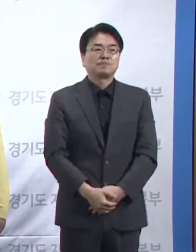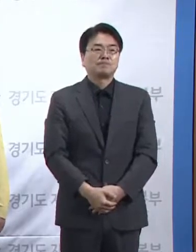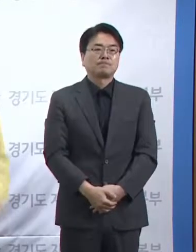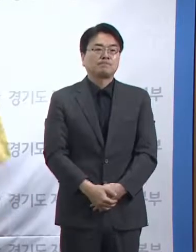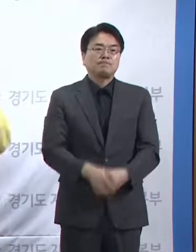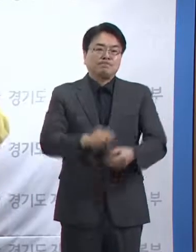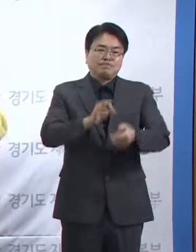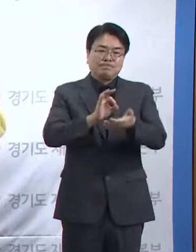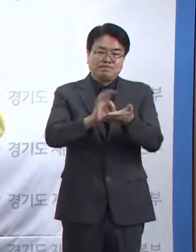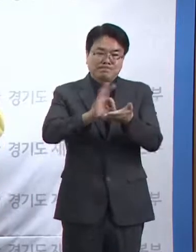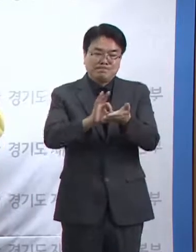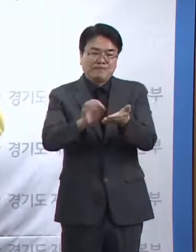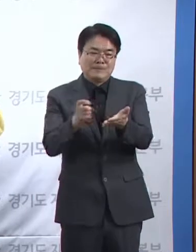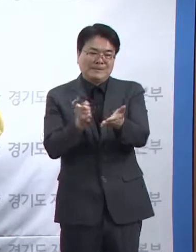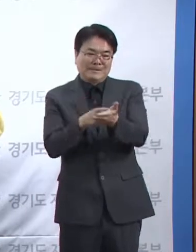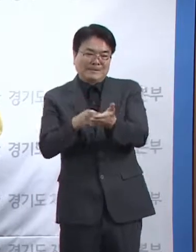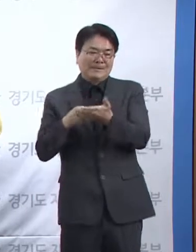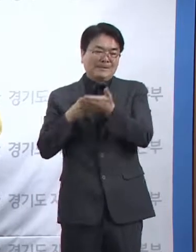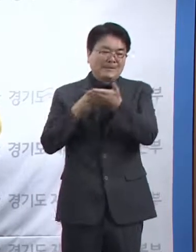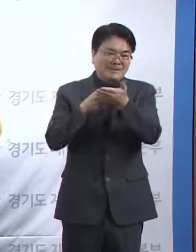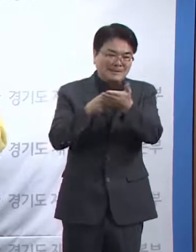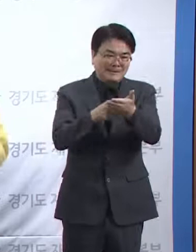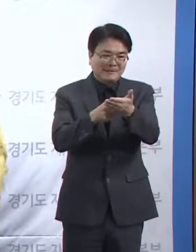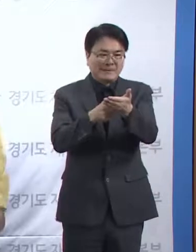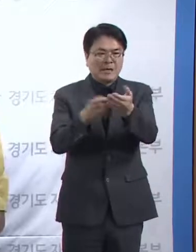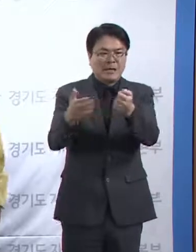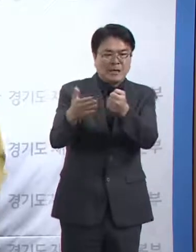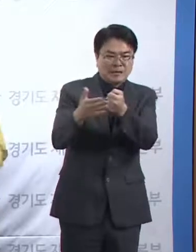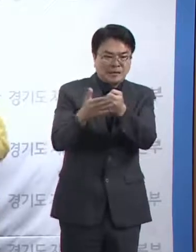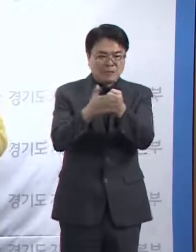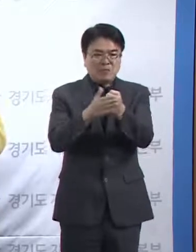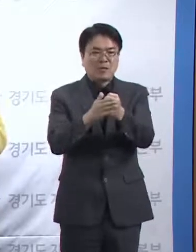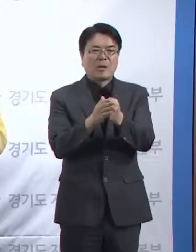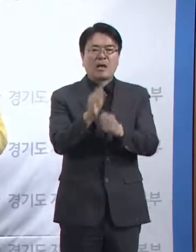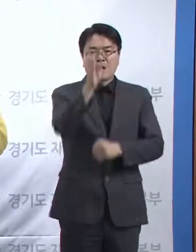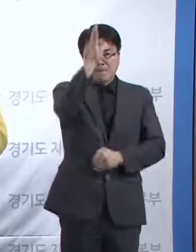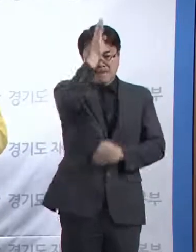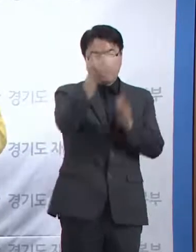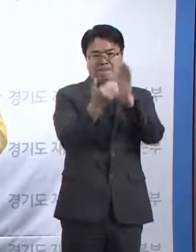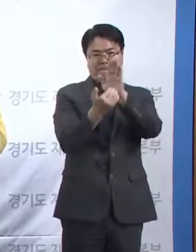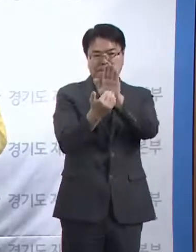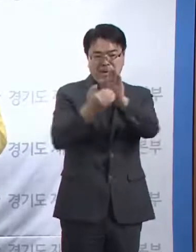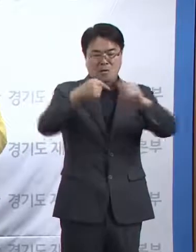진작 정책이 보건 방역을 방해한다는 비난이 있을 수 있지만